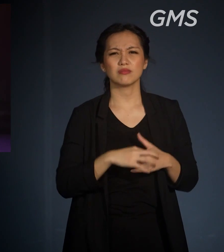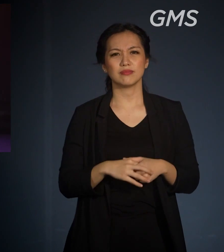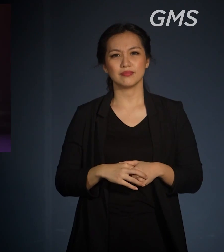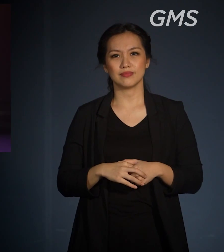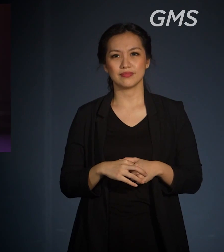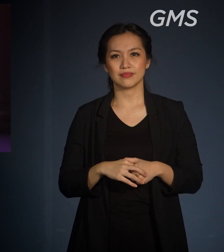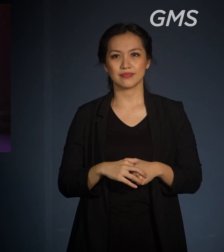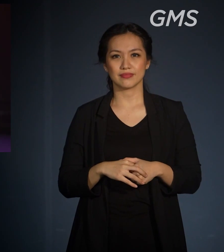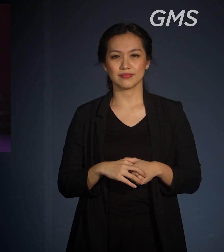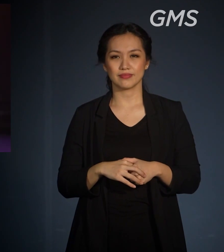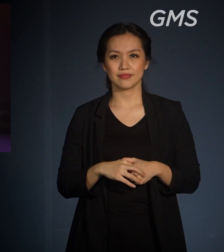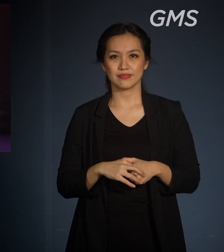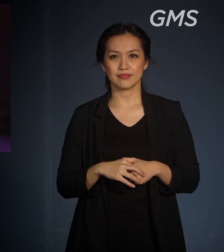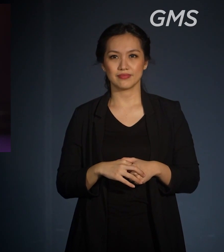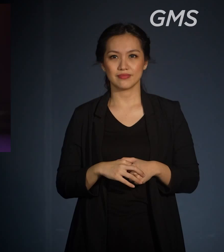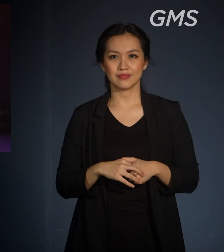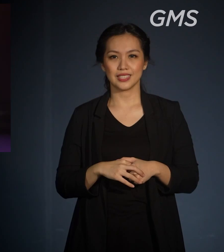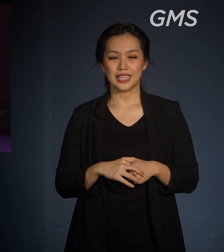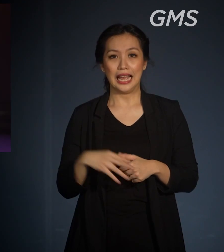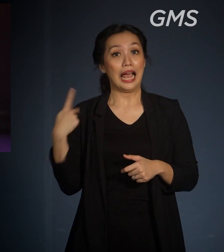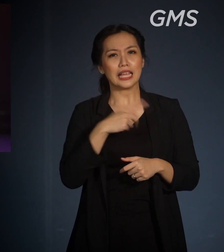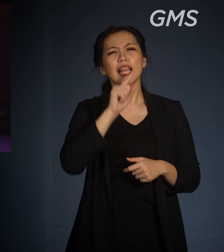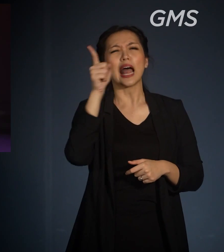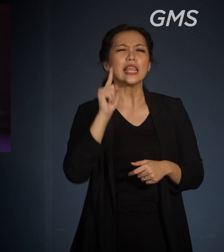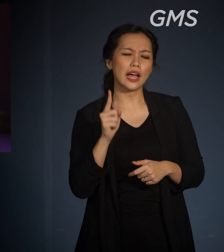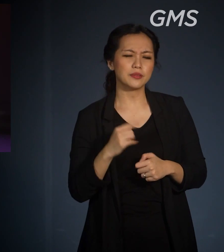adalah investor yang rugi dalam hidup kita?